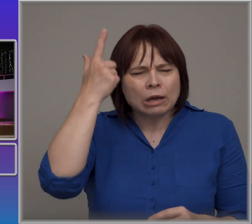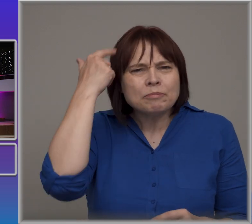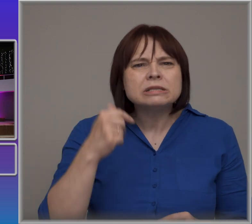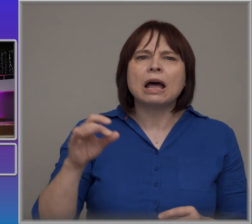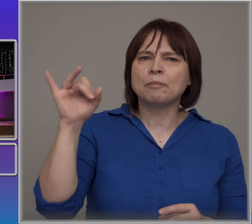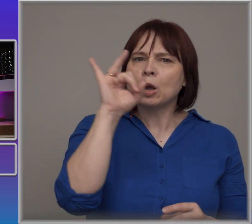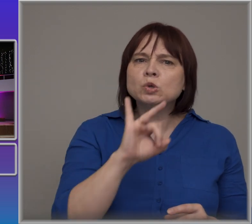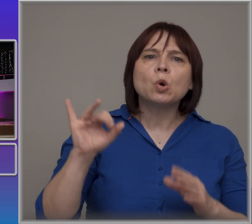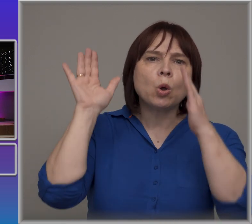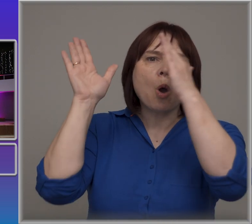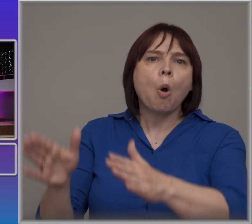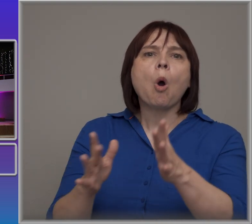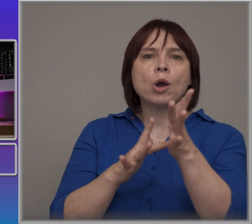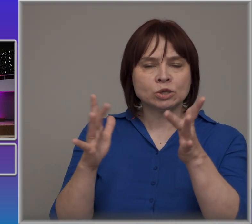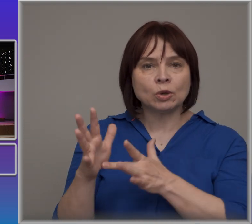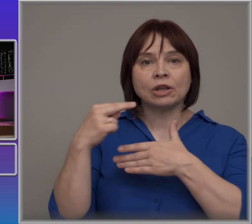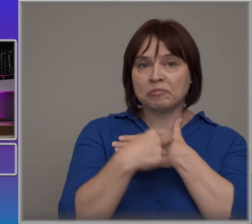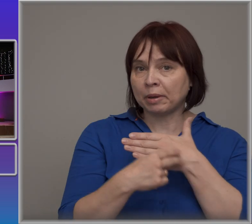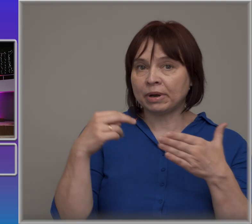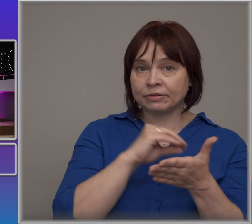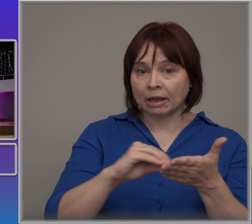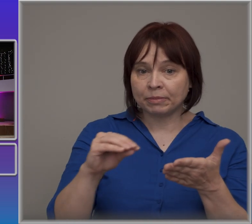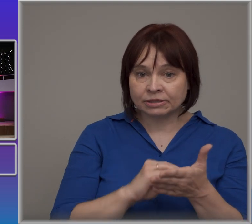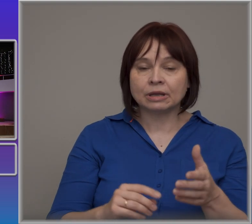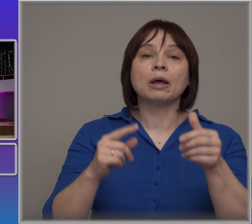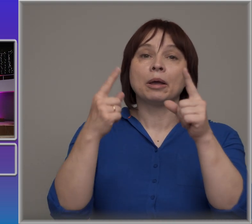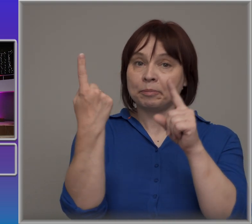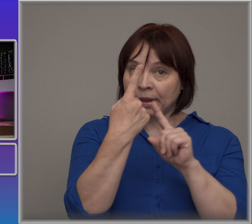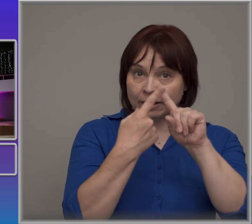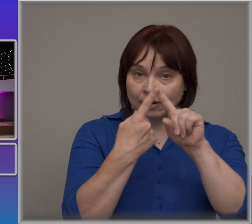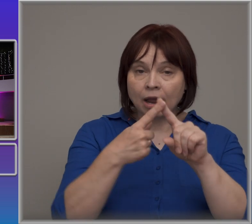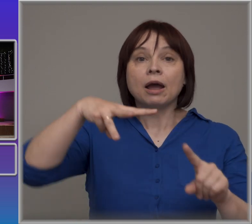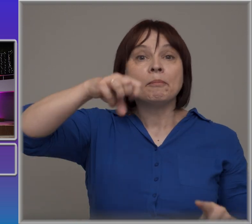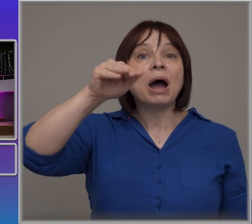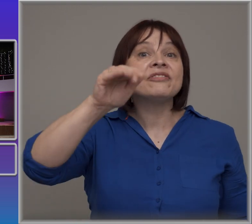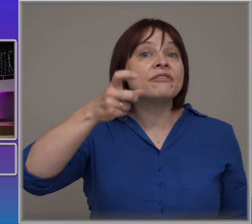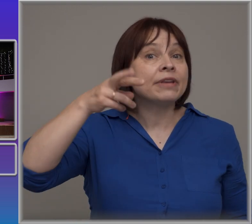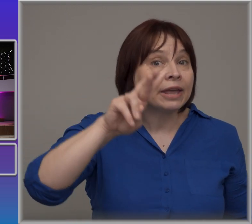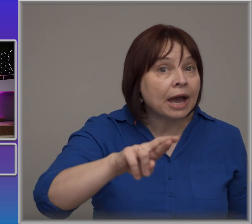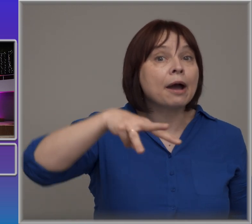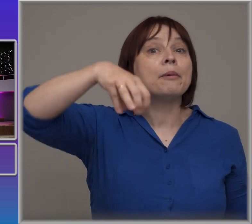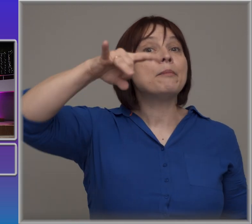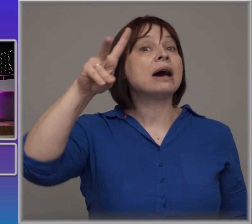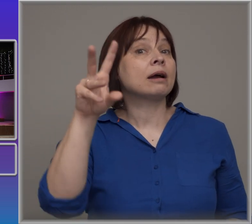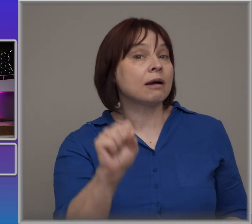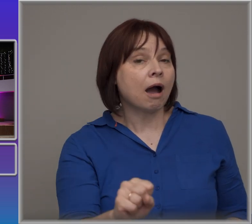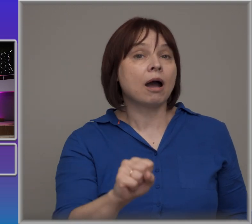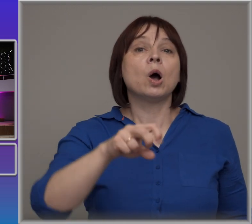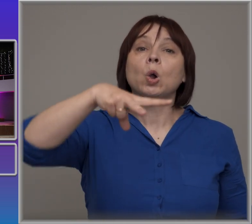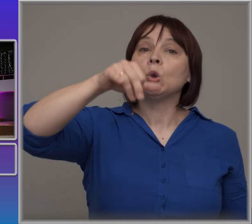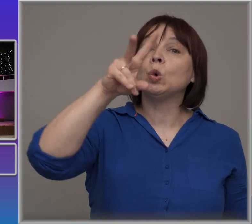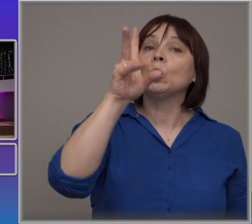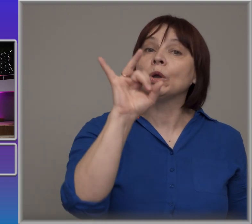хотел бы попросить, чтобы на слайд, первый слайд поставили на экран. И тема моей проповеди будет сегодня